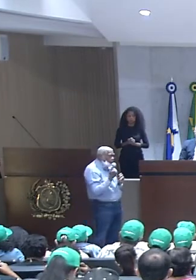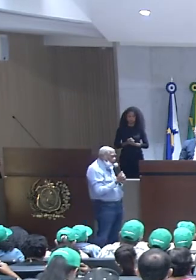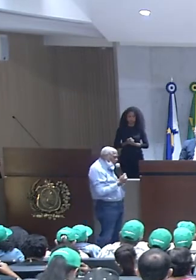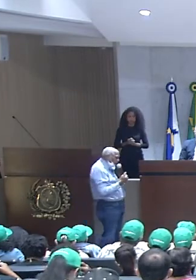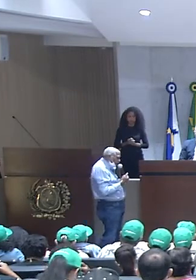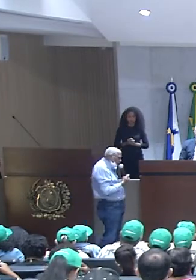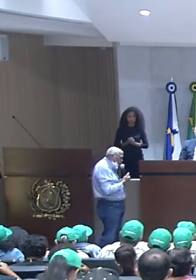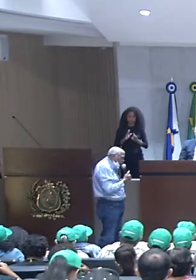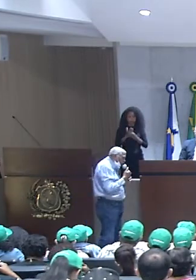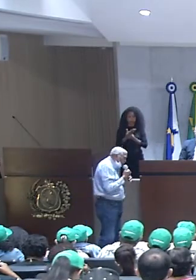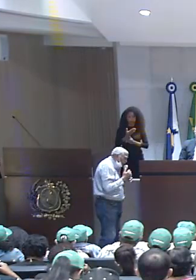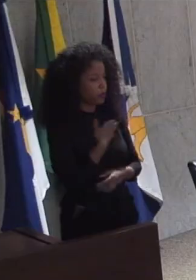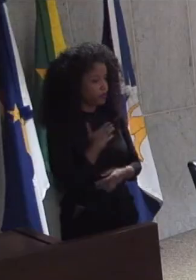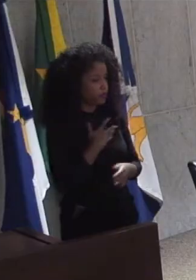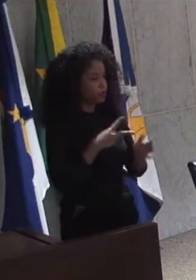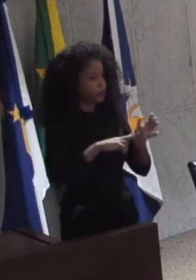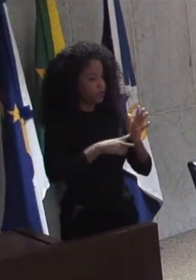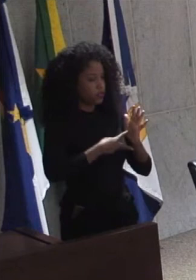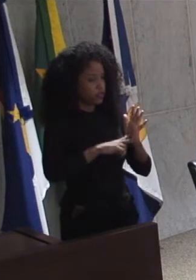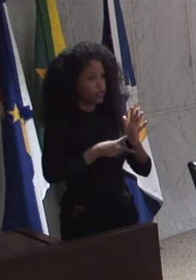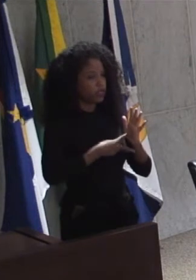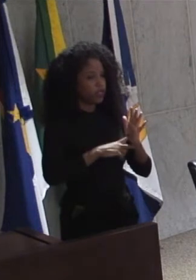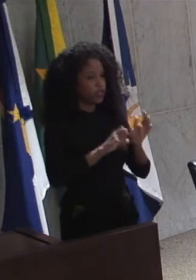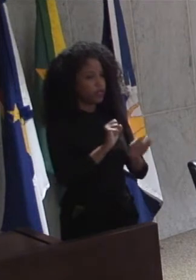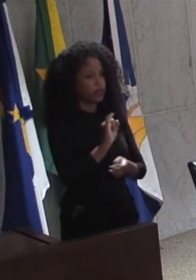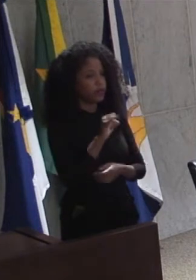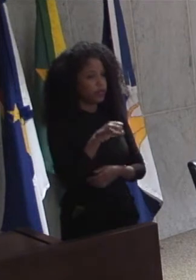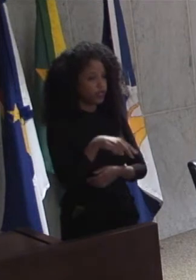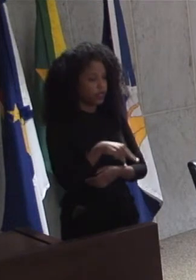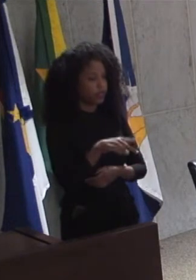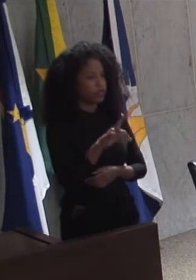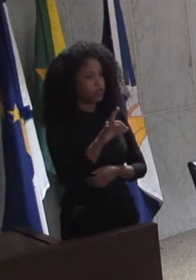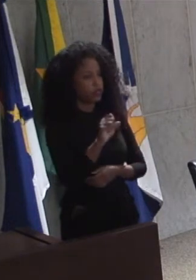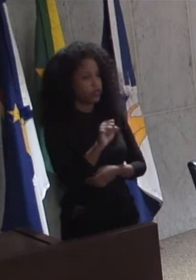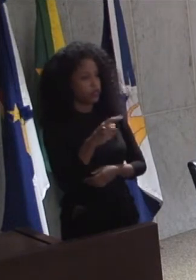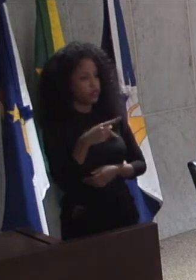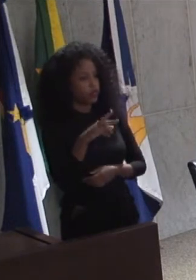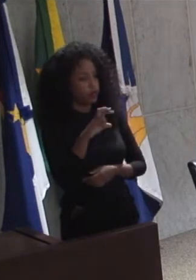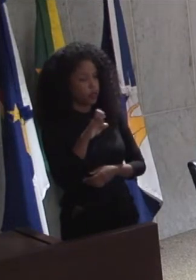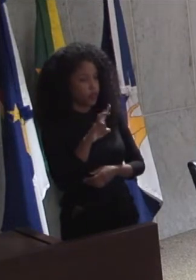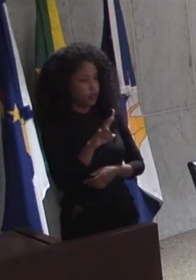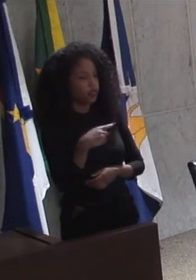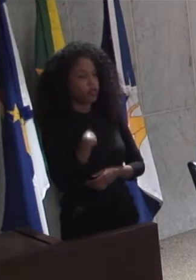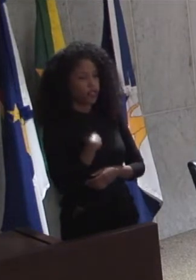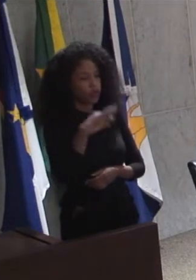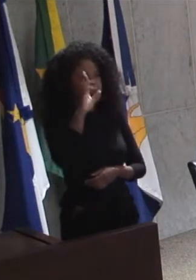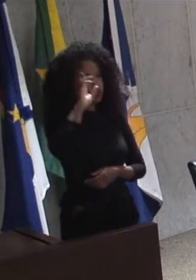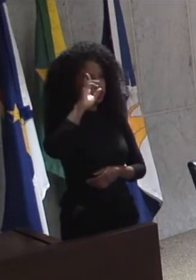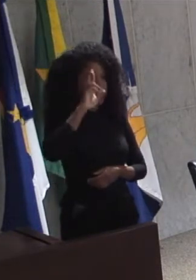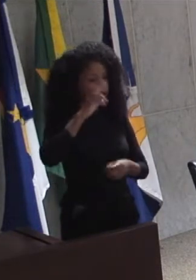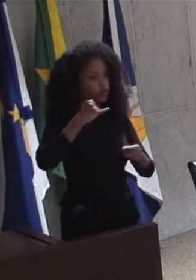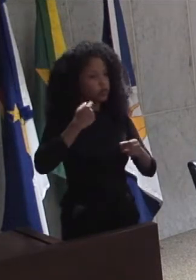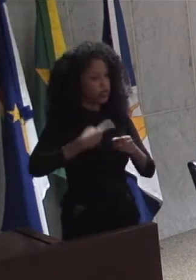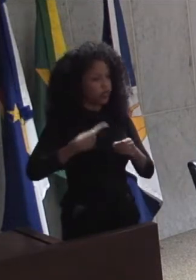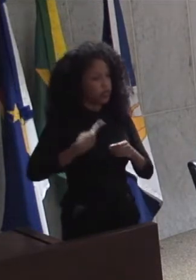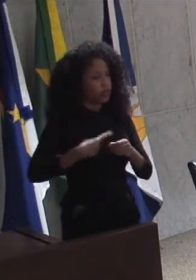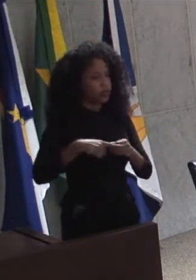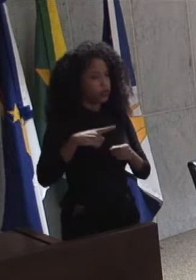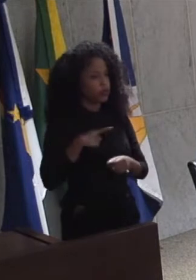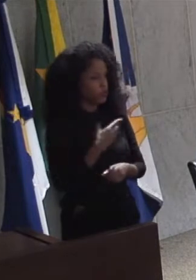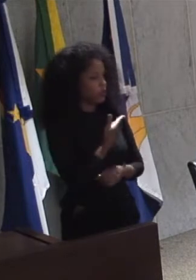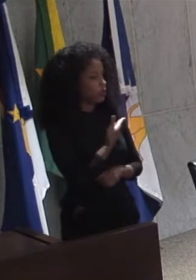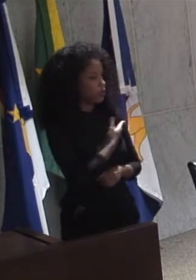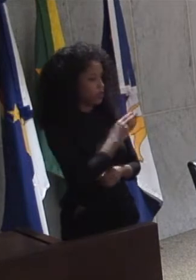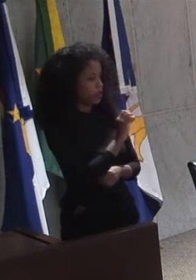no sindicato, no Sindesprev, eu sou diretor do interior, porque a companheira lá em Uricuri, né?